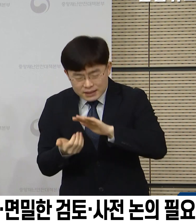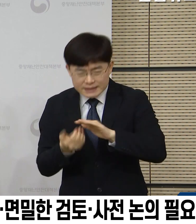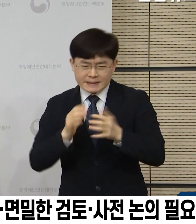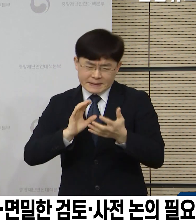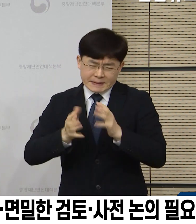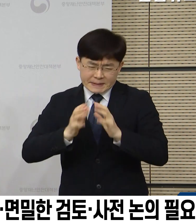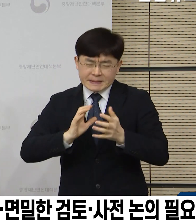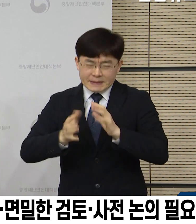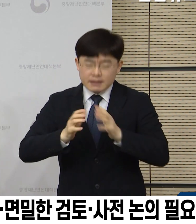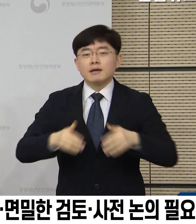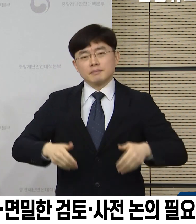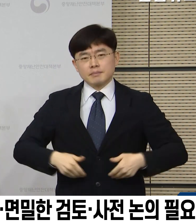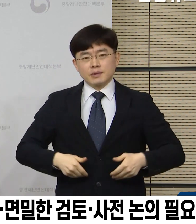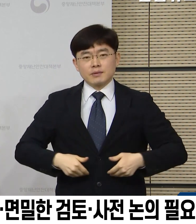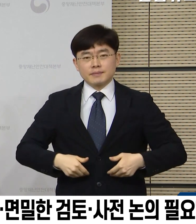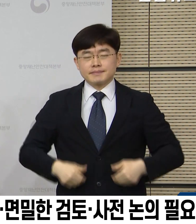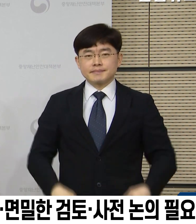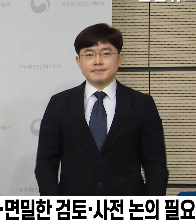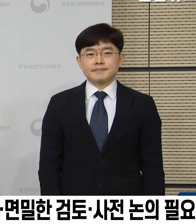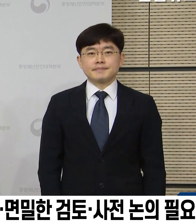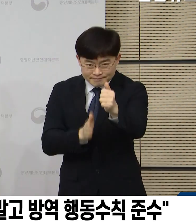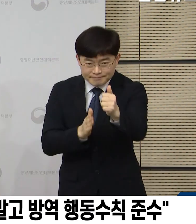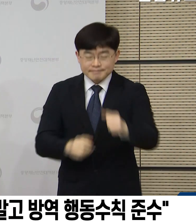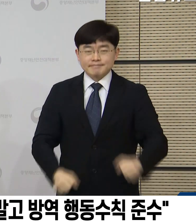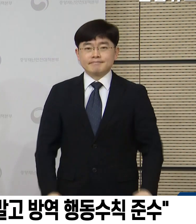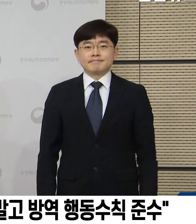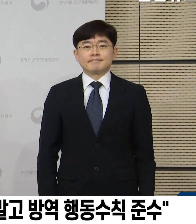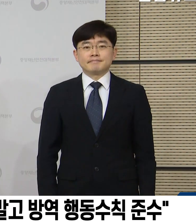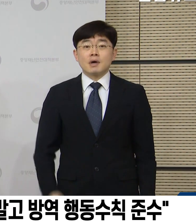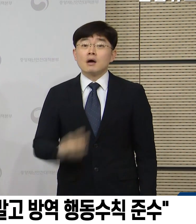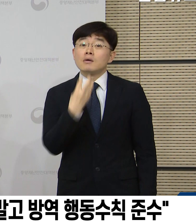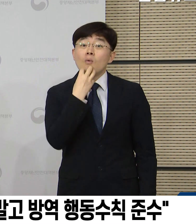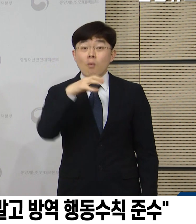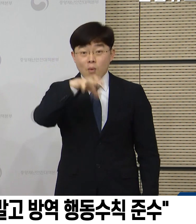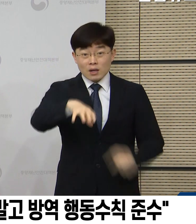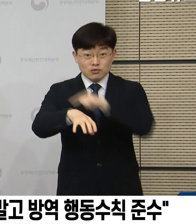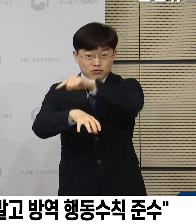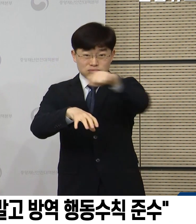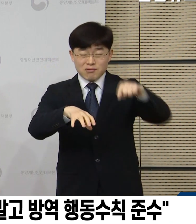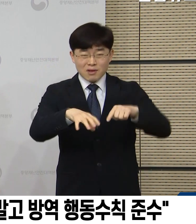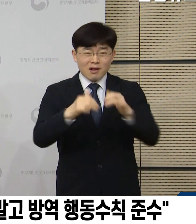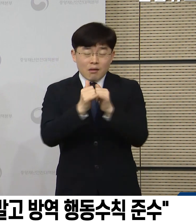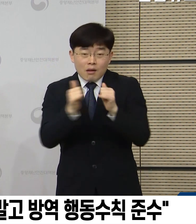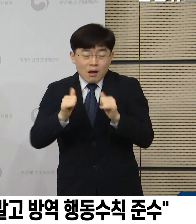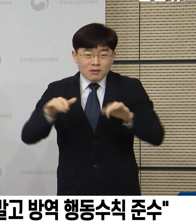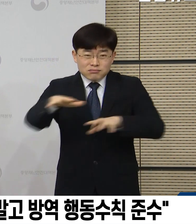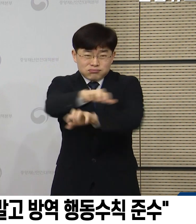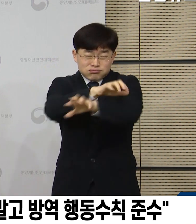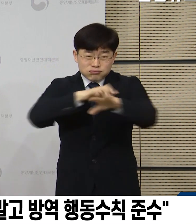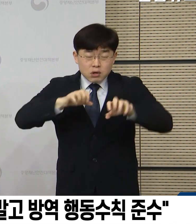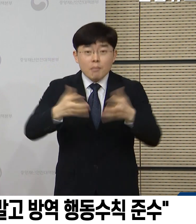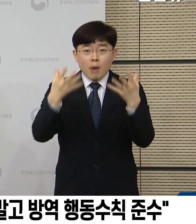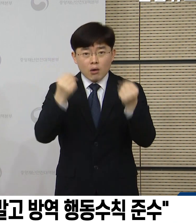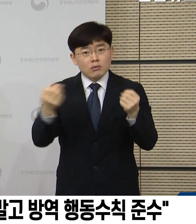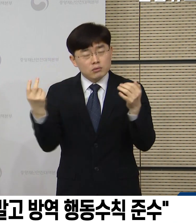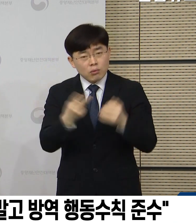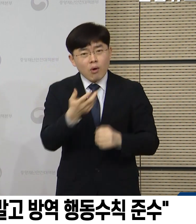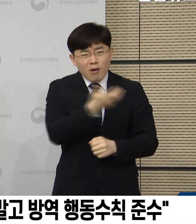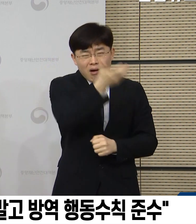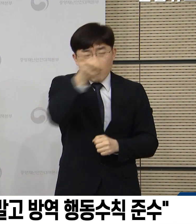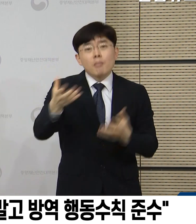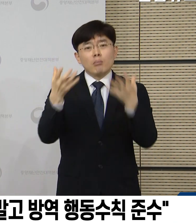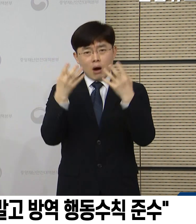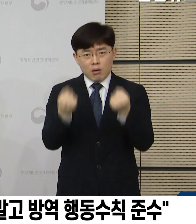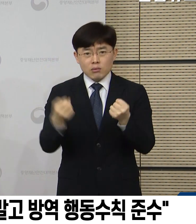논의가 필요하다라는 논의가 있었습니다. 수도권은 인구 밀도가 높고 유동인구가 많으며